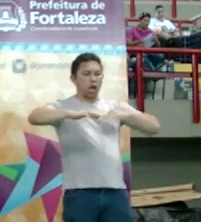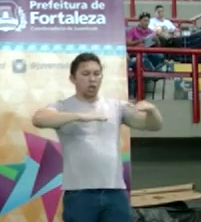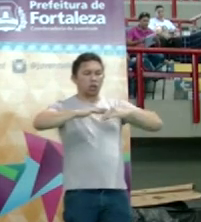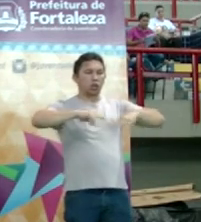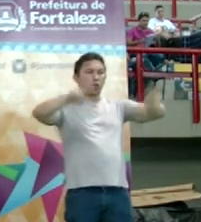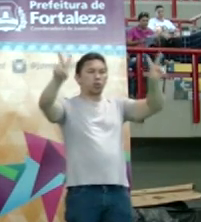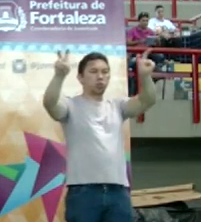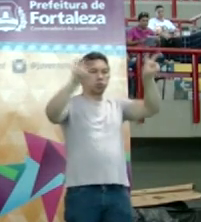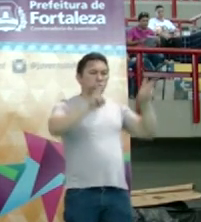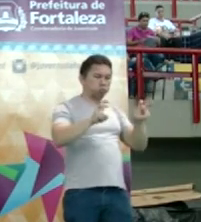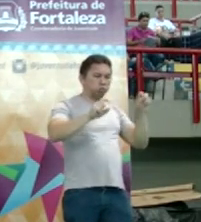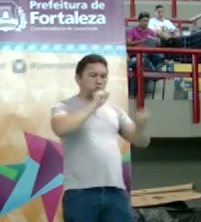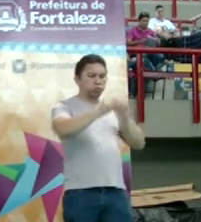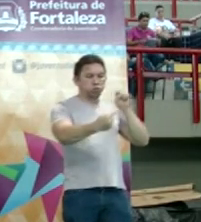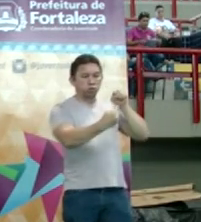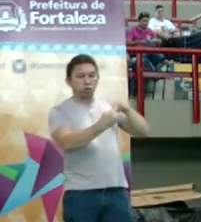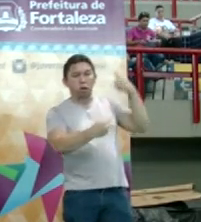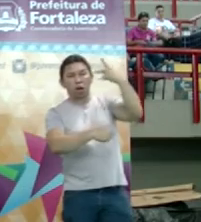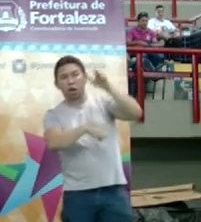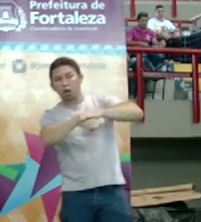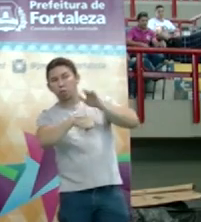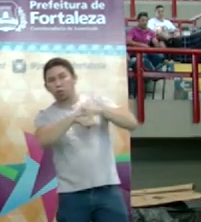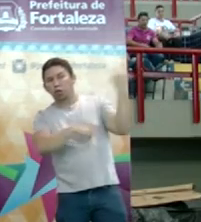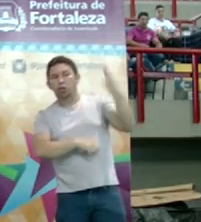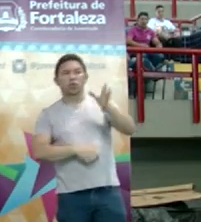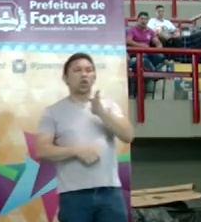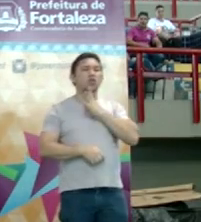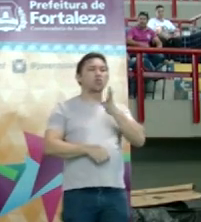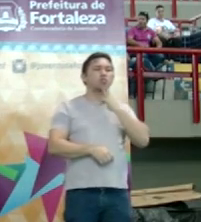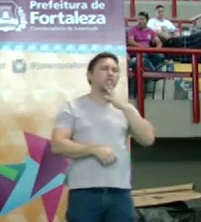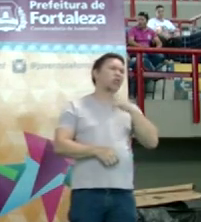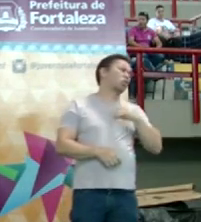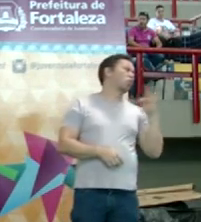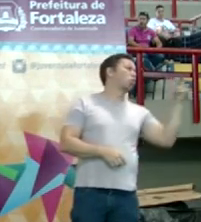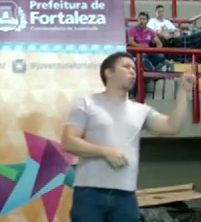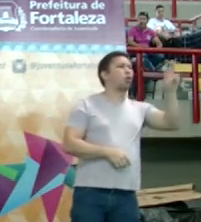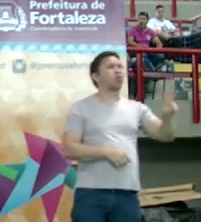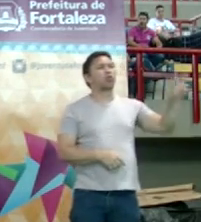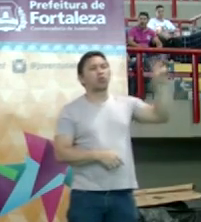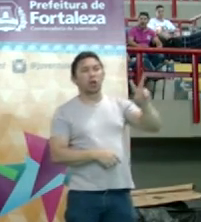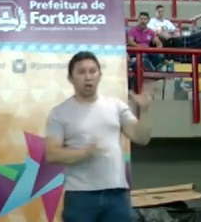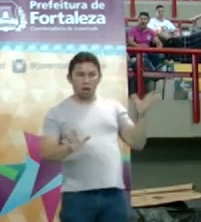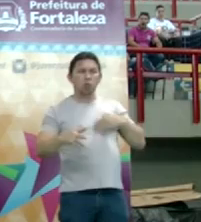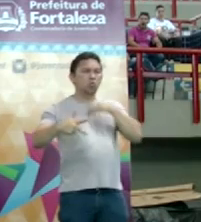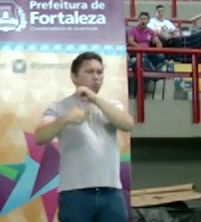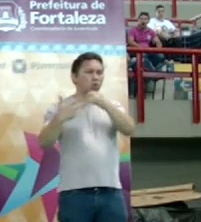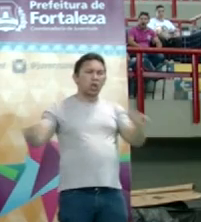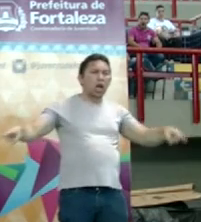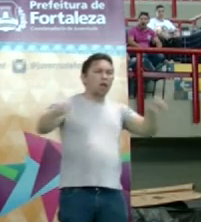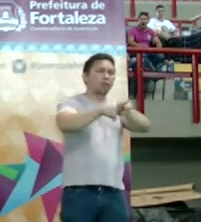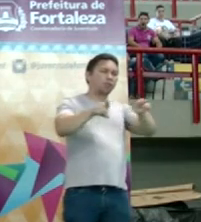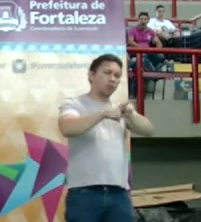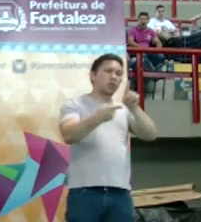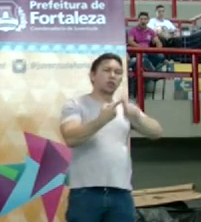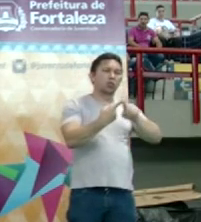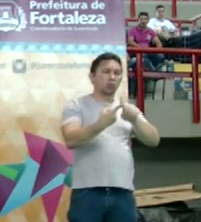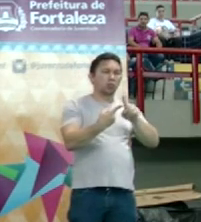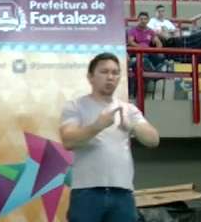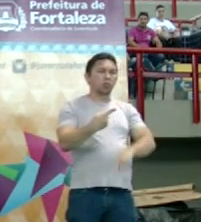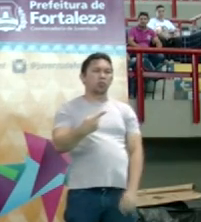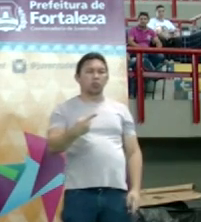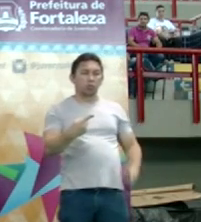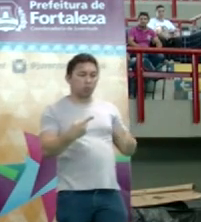assunto. É importante que você saiba que todo vestibular, o Enem não é diferente, ele tem